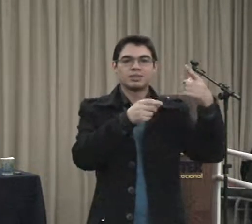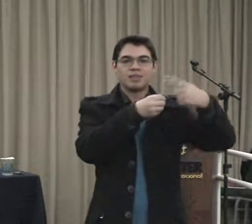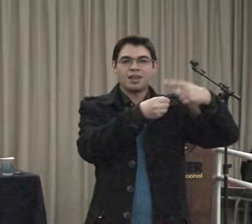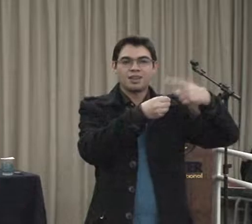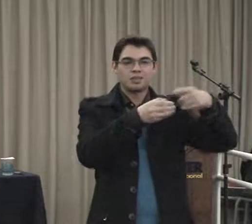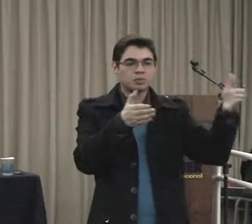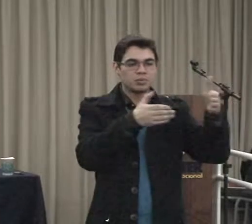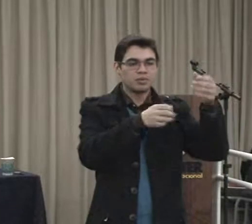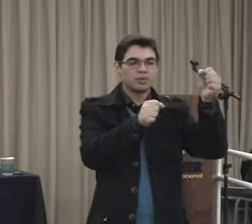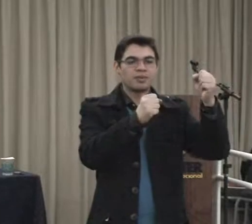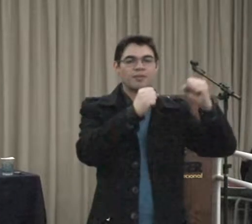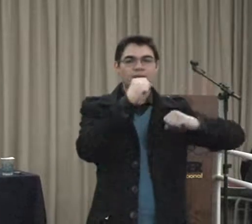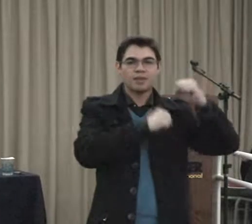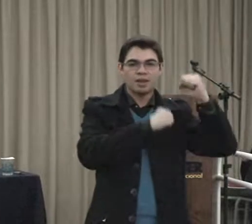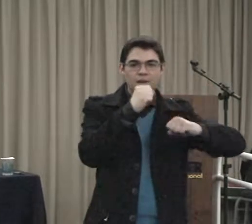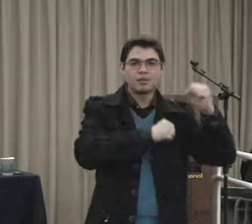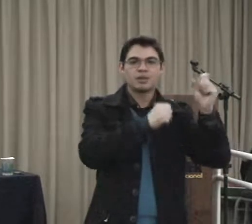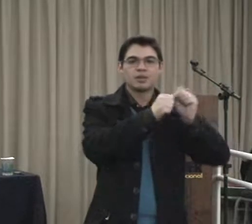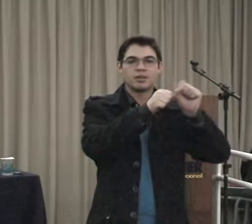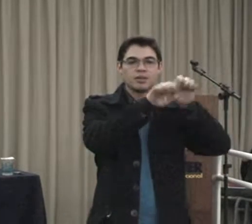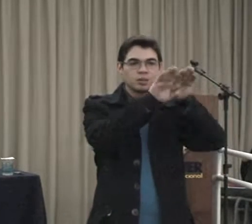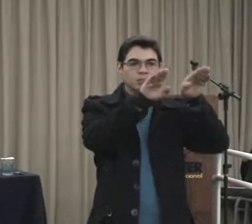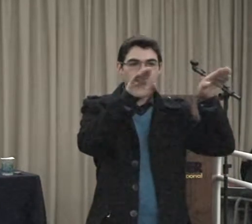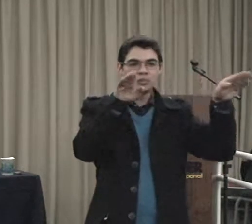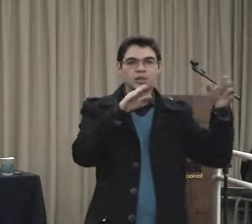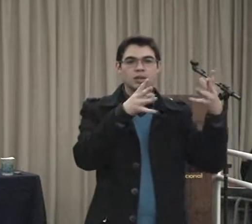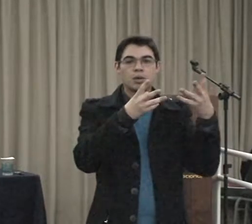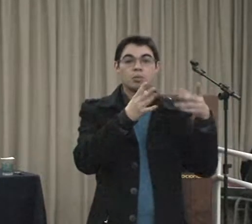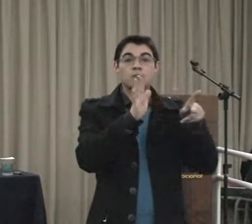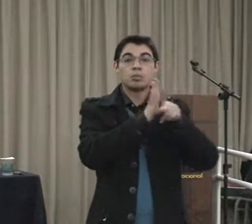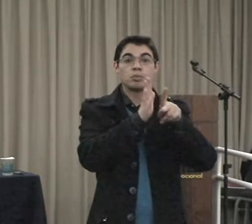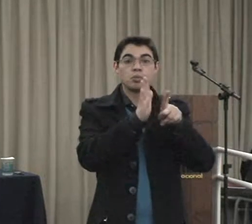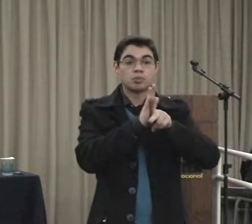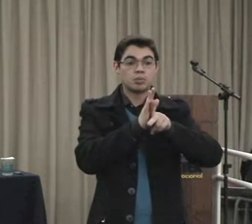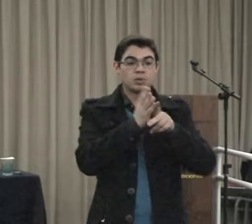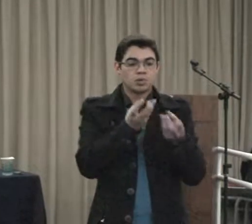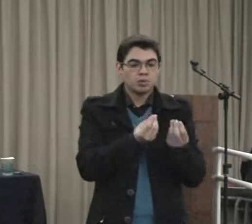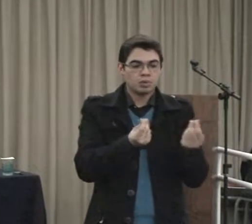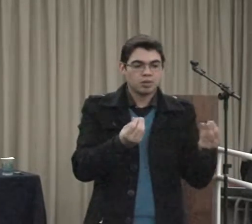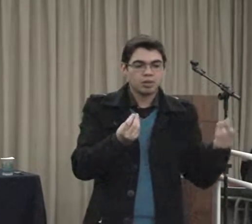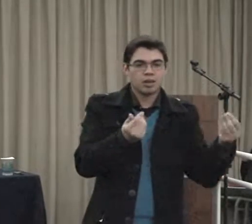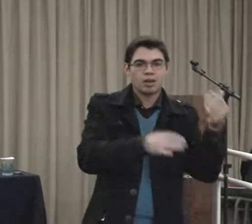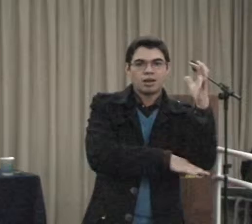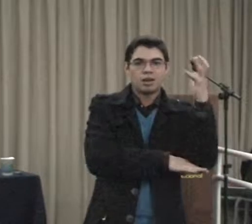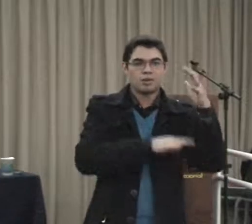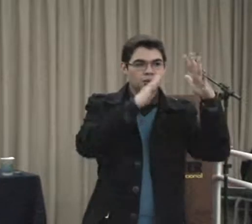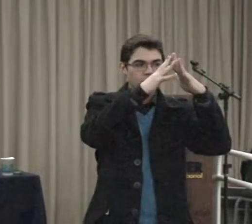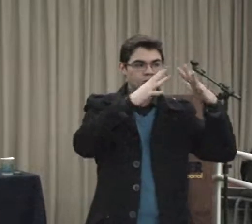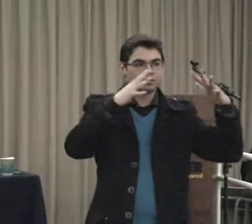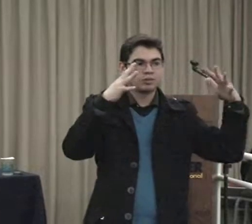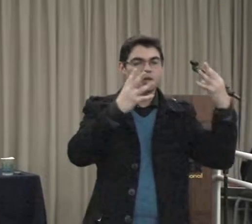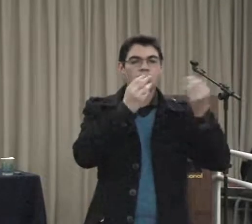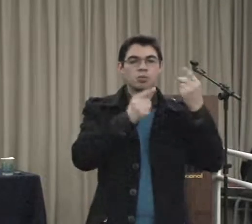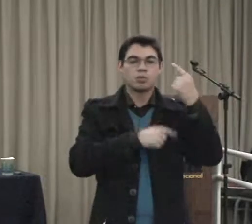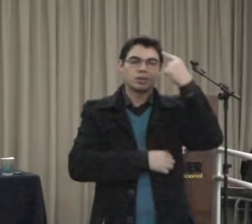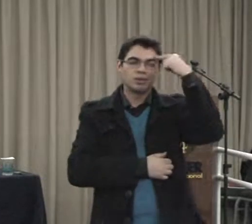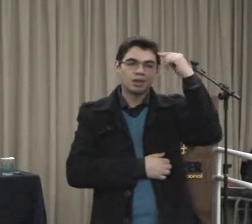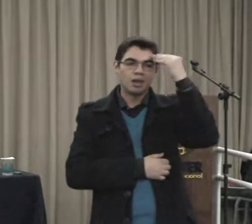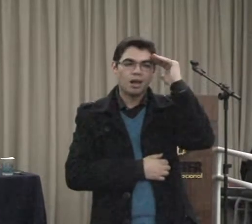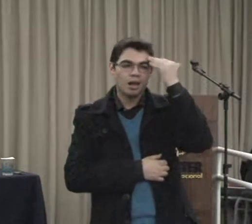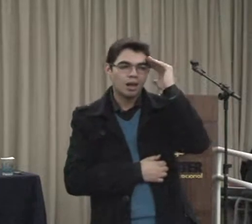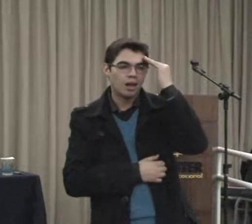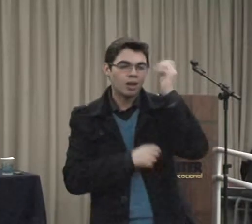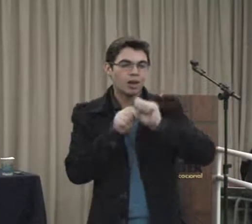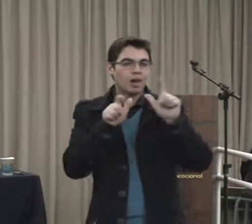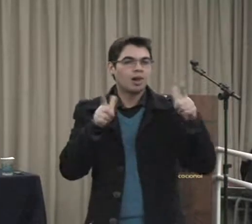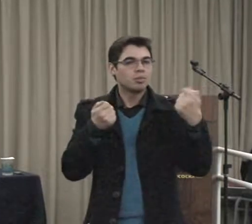com teto de grama. Por quê? Porque entenderam também